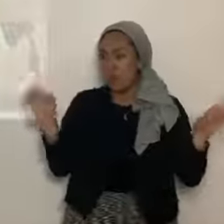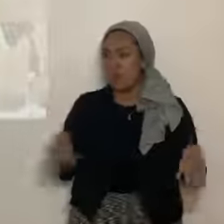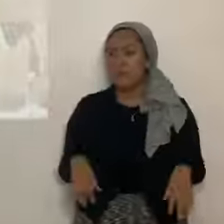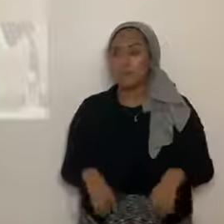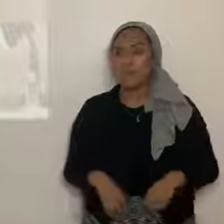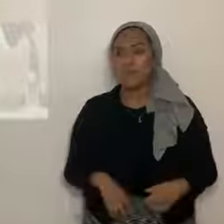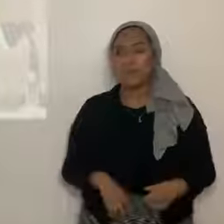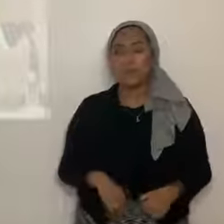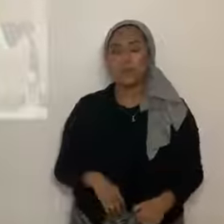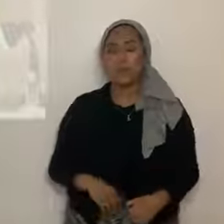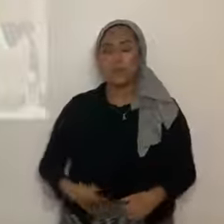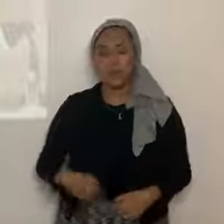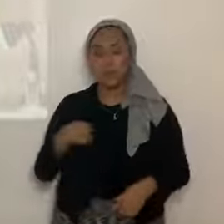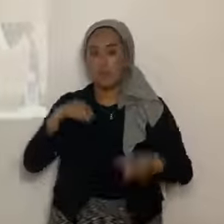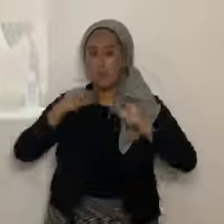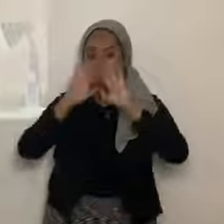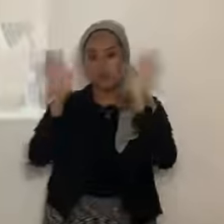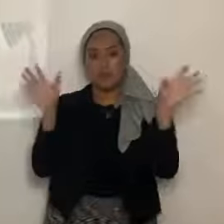Porque así soy de claro, no soy pelado, no soy grosero,